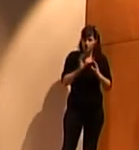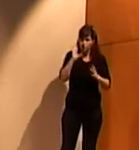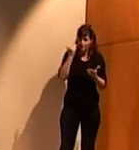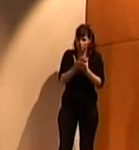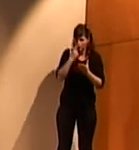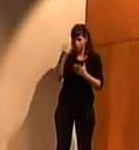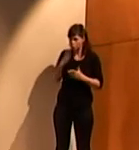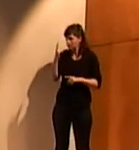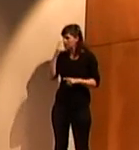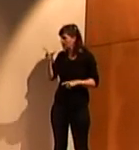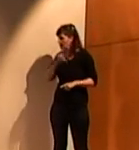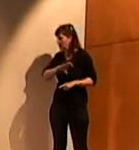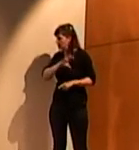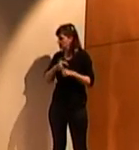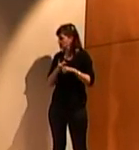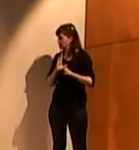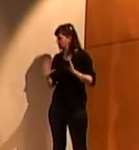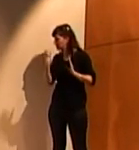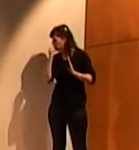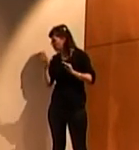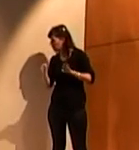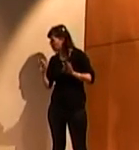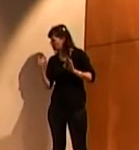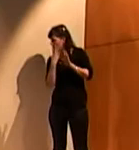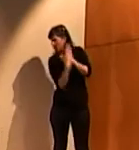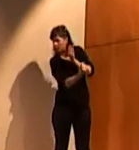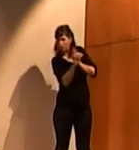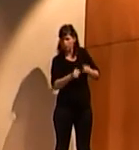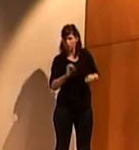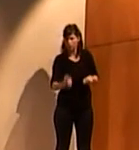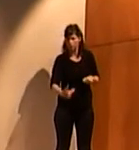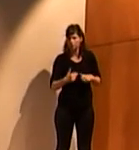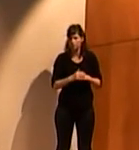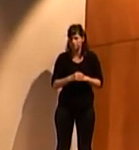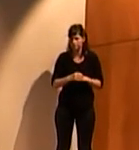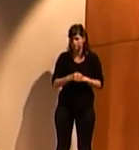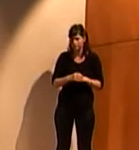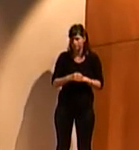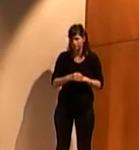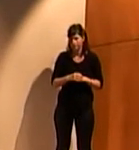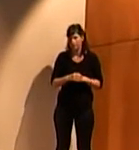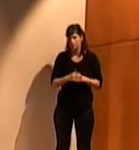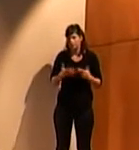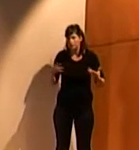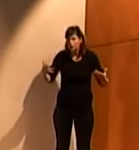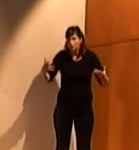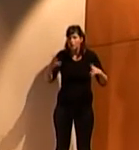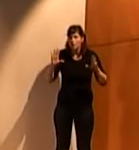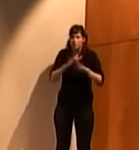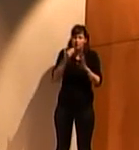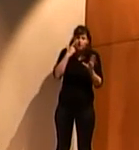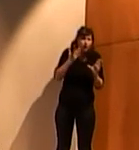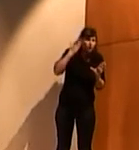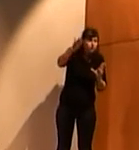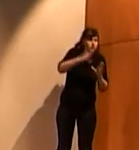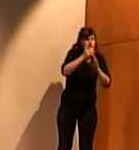temps. Et après, l'abri, effectivement, des déclinaisons en fonction aussi Ouais, des opportunités aussi.